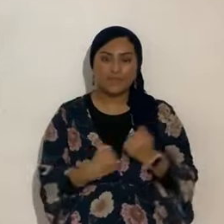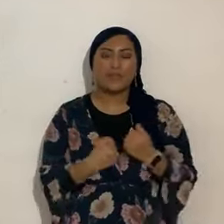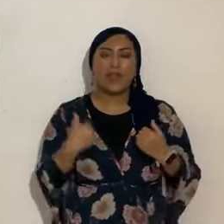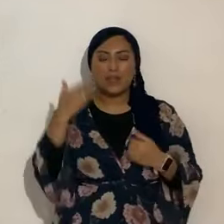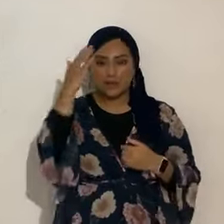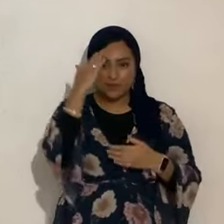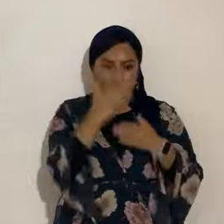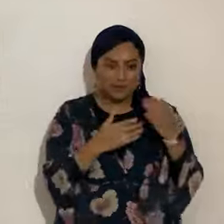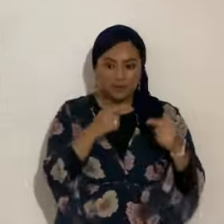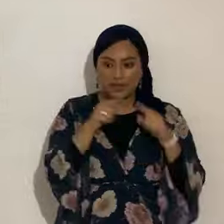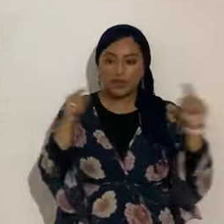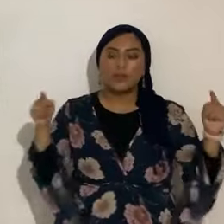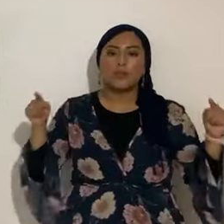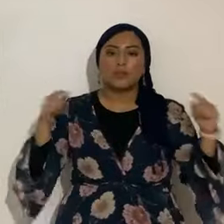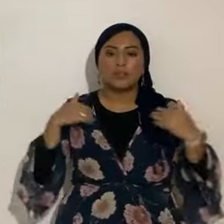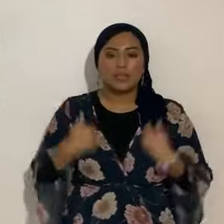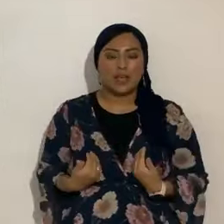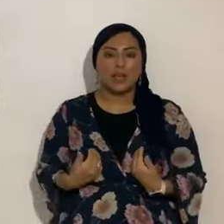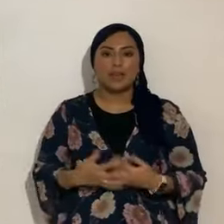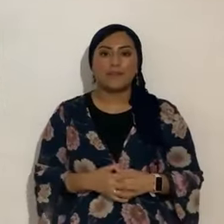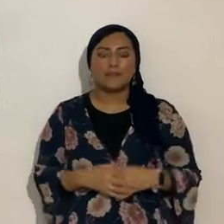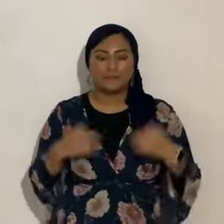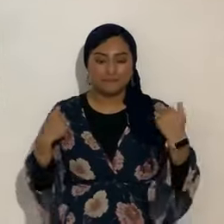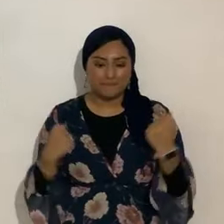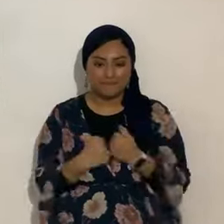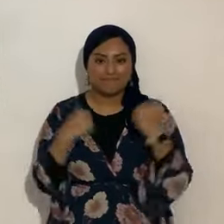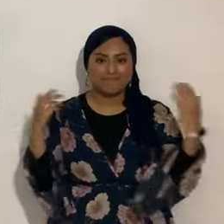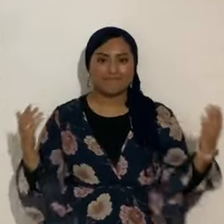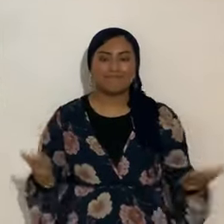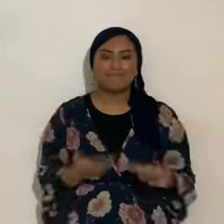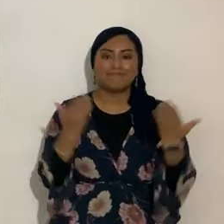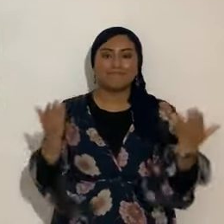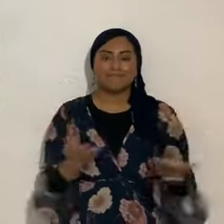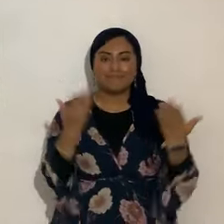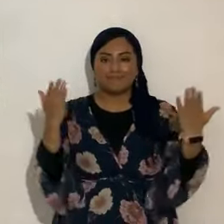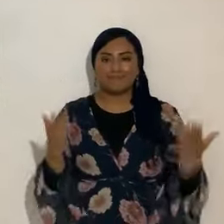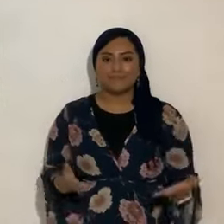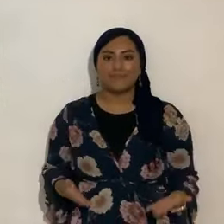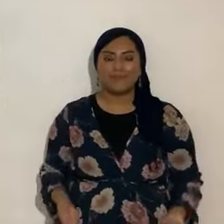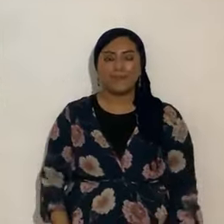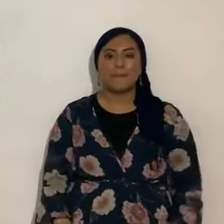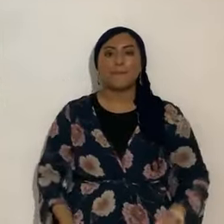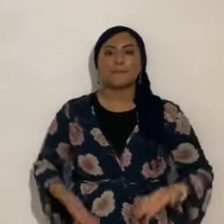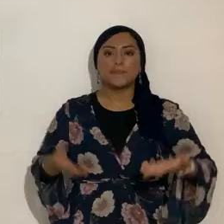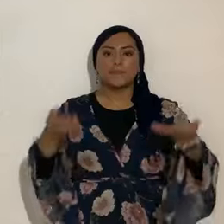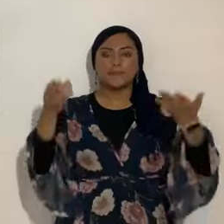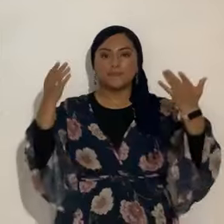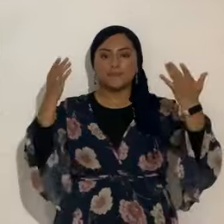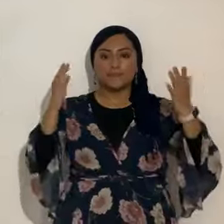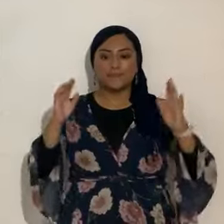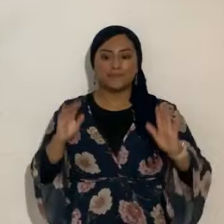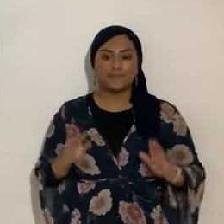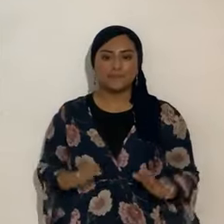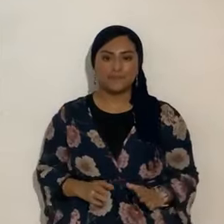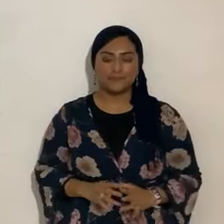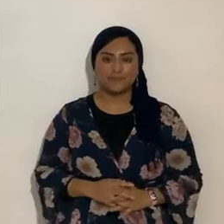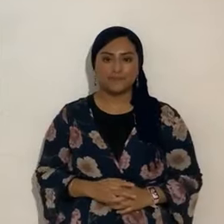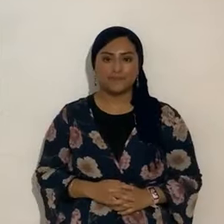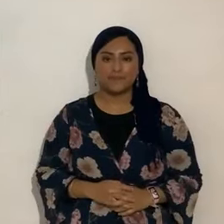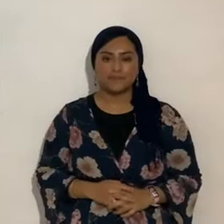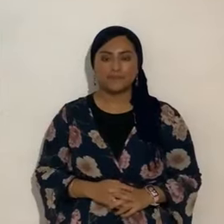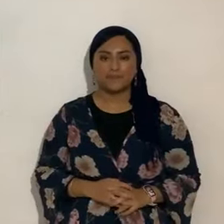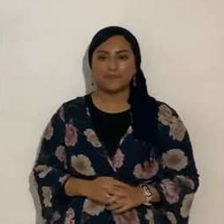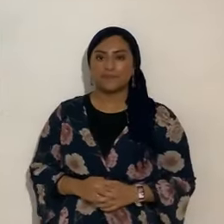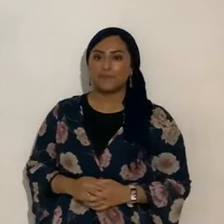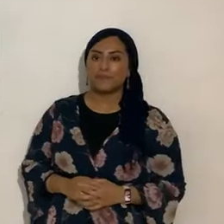están cansados. Sí, pero ánimo, ánimo. Respiren profundo, por favor. Eso.